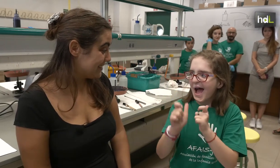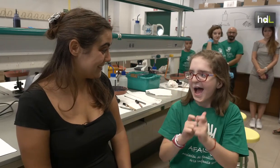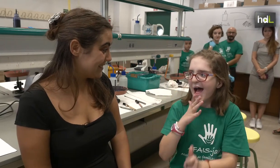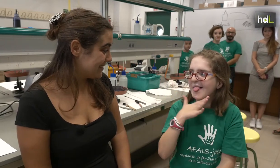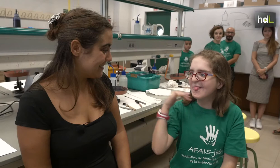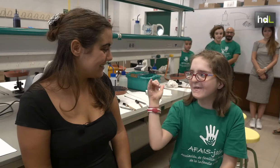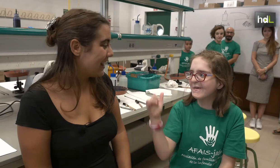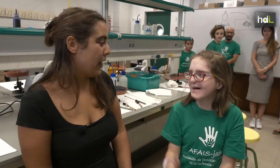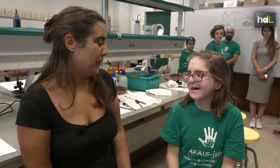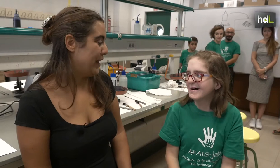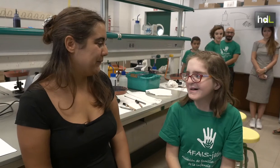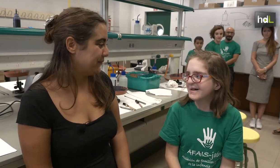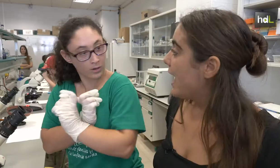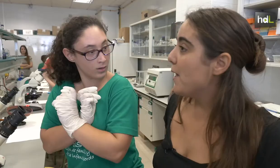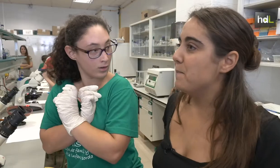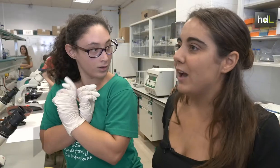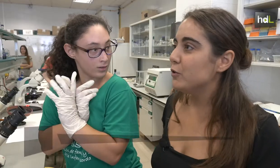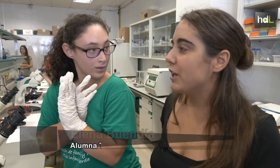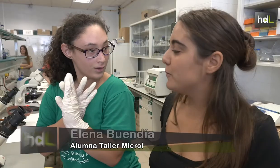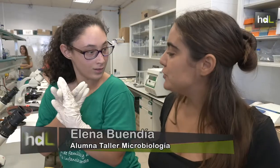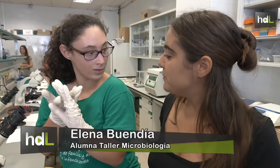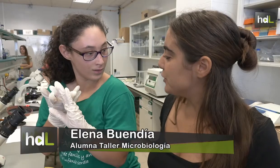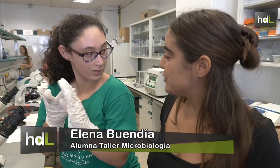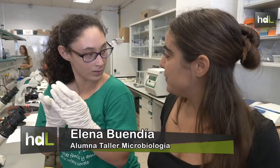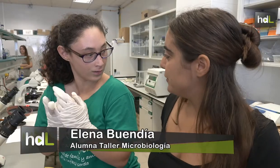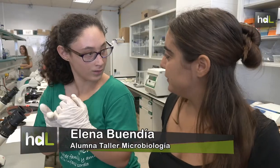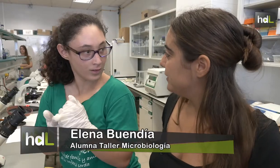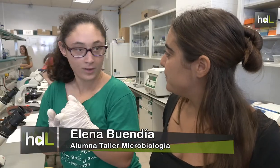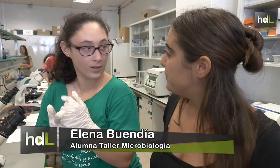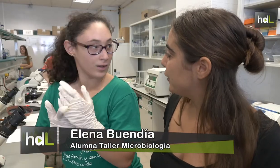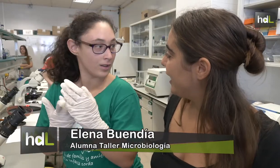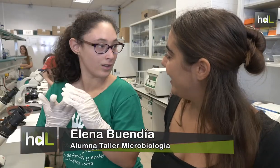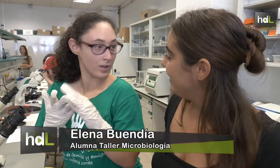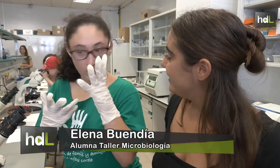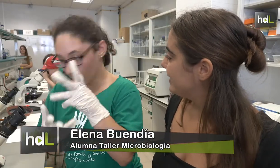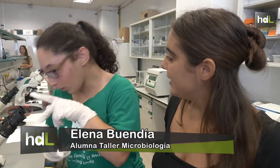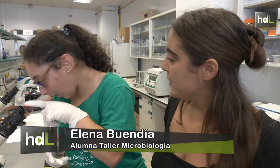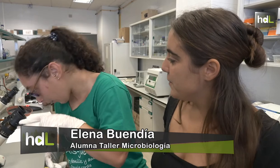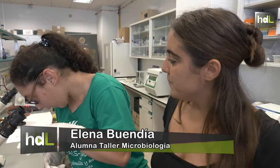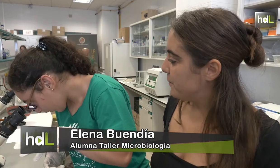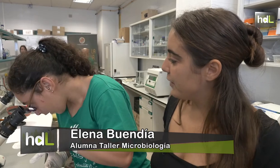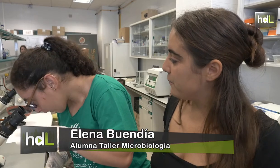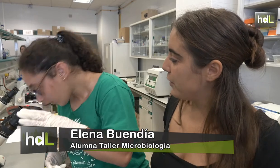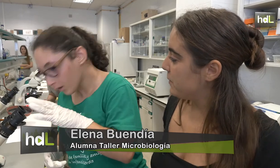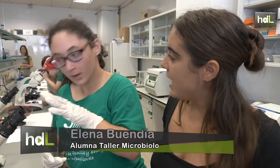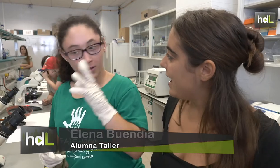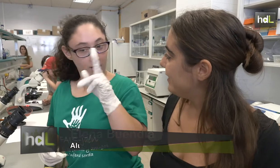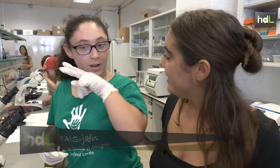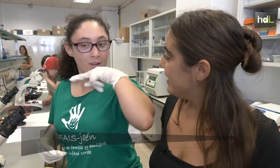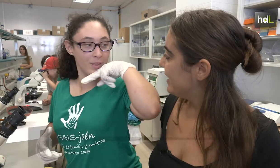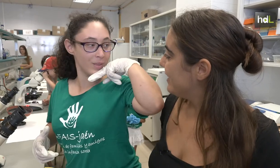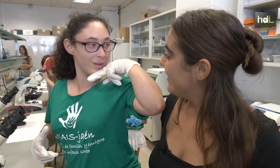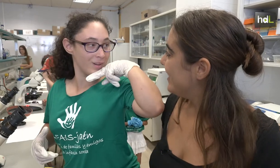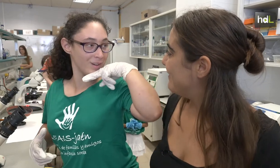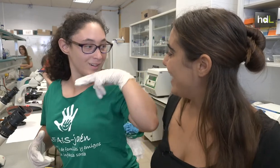azules. Me ha gustado mucho el microscopio. ¿Por qué? Porque puedo mirar